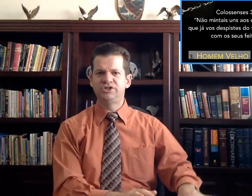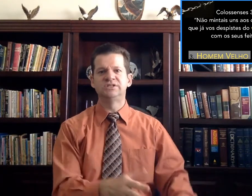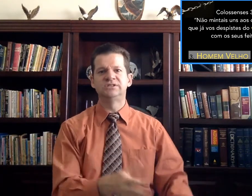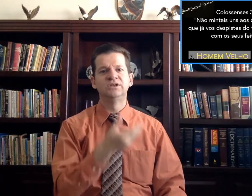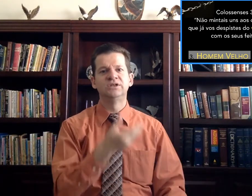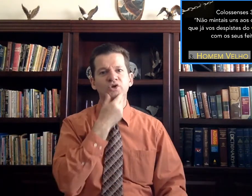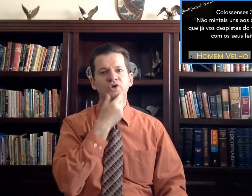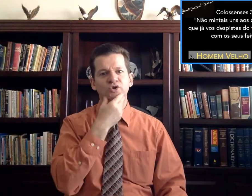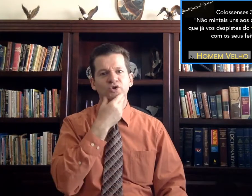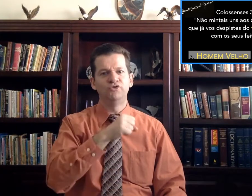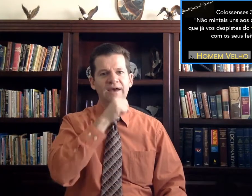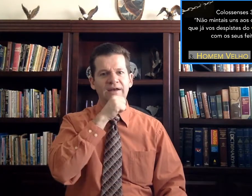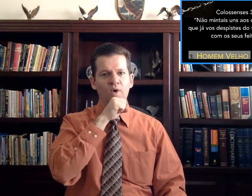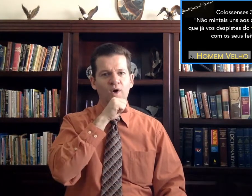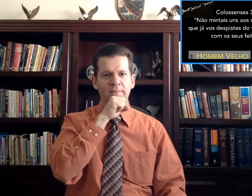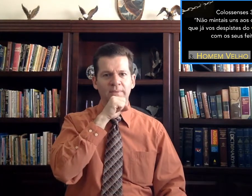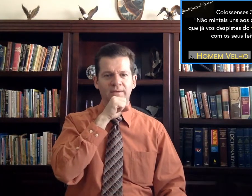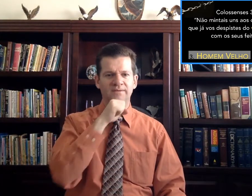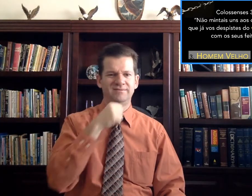despistes do velho homem.